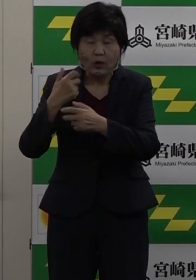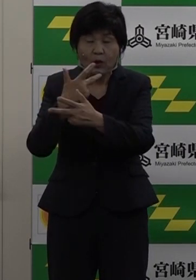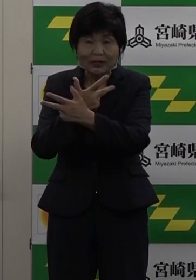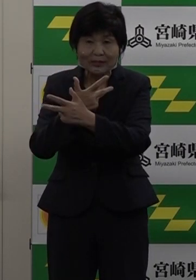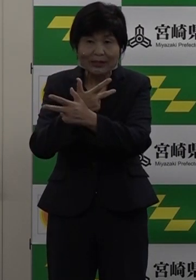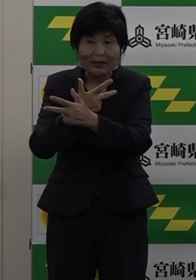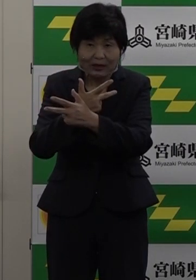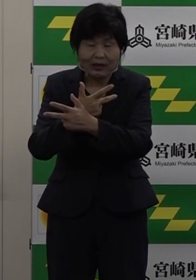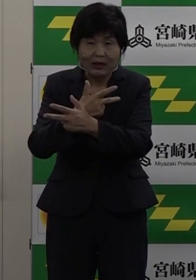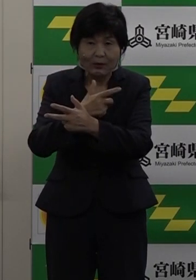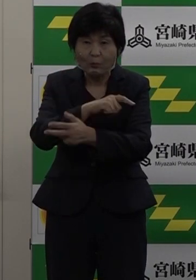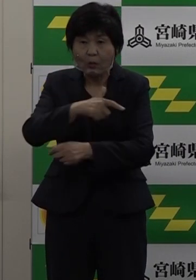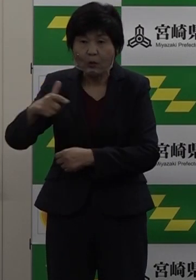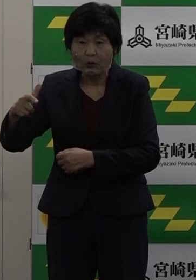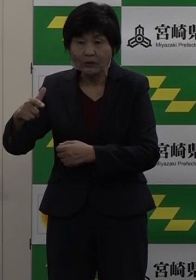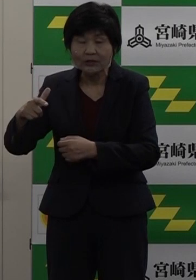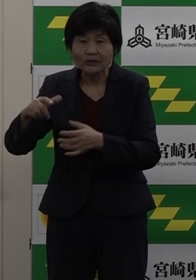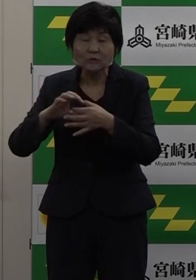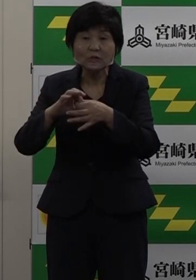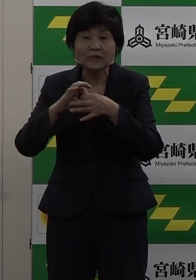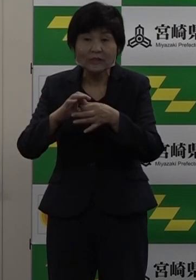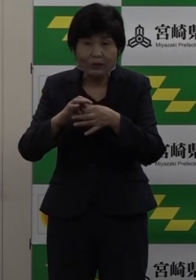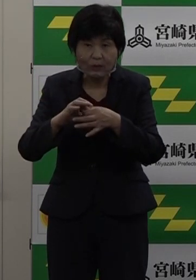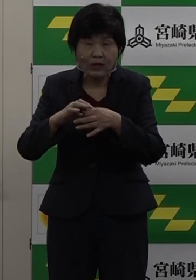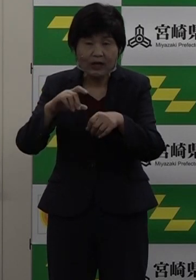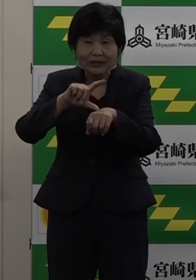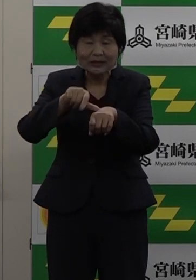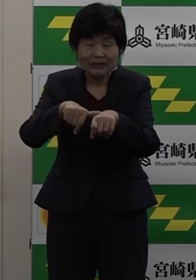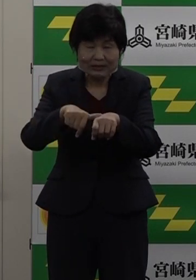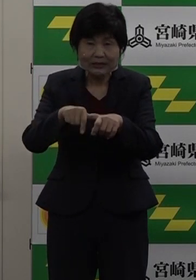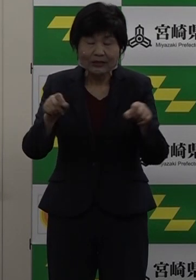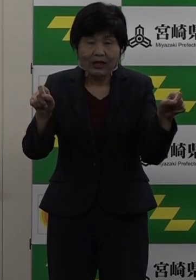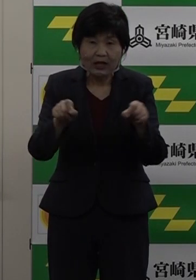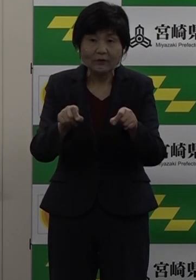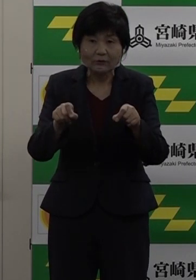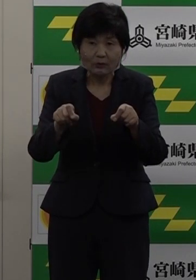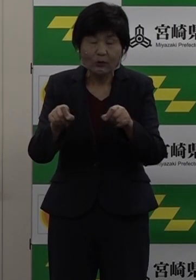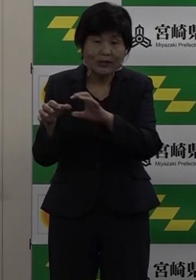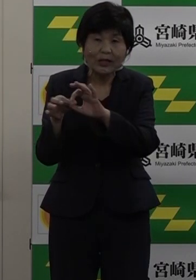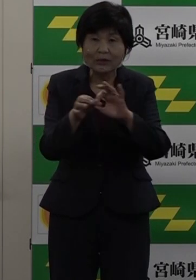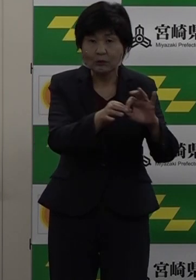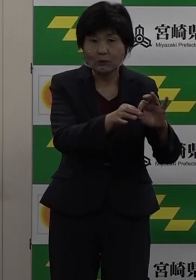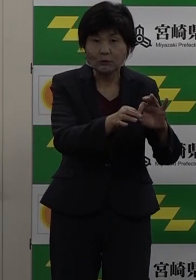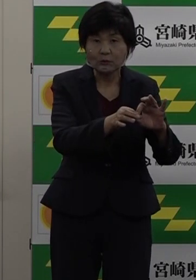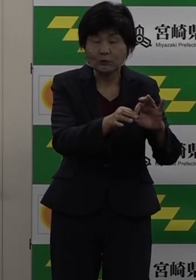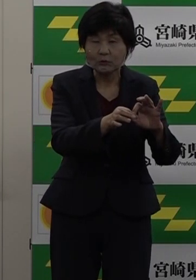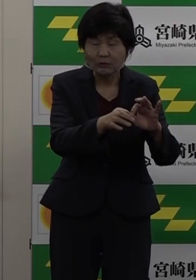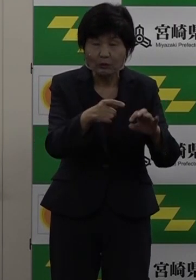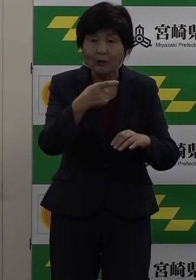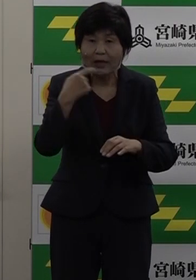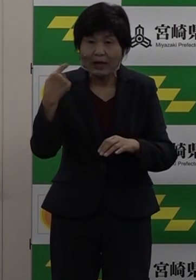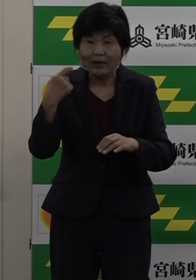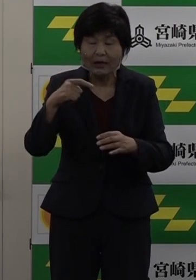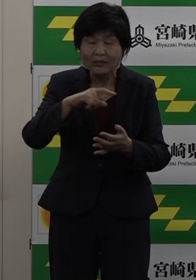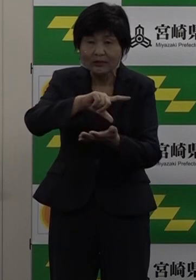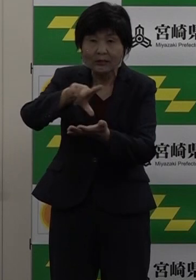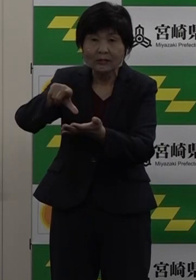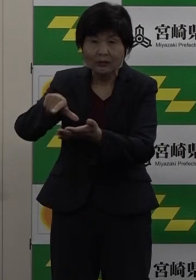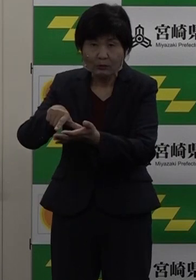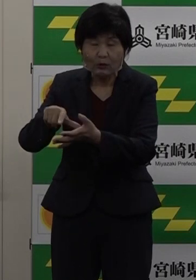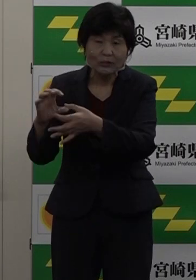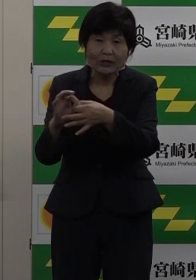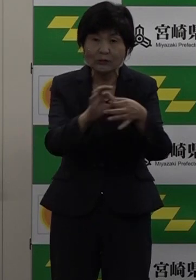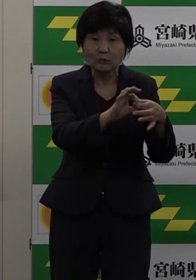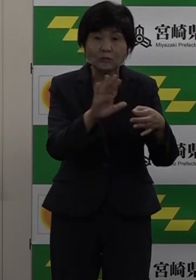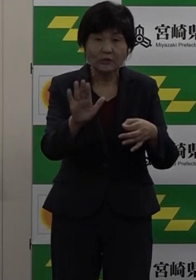については時短要請を引き続き今継続をしております。赤県域を継続するわけであります。それ以外の